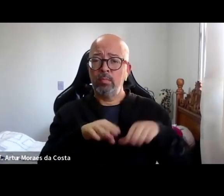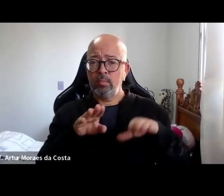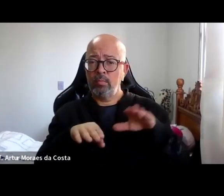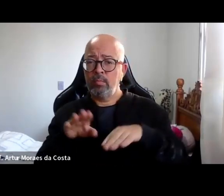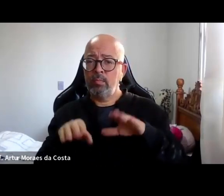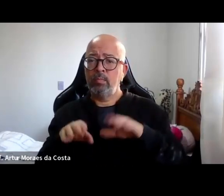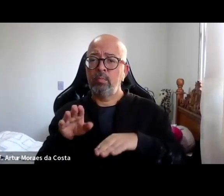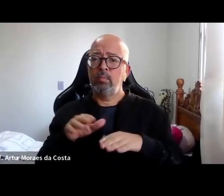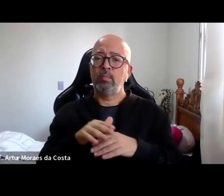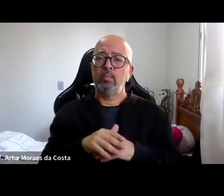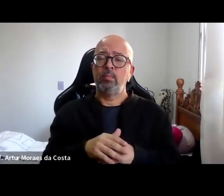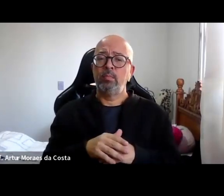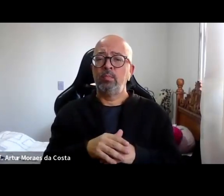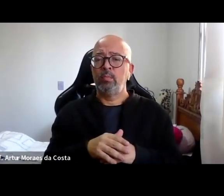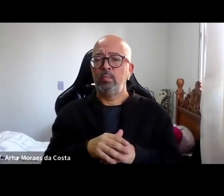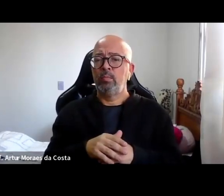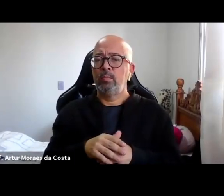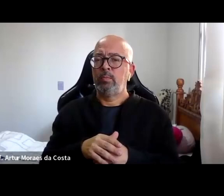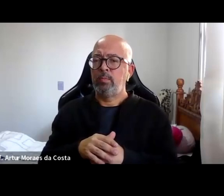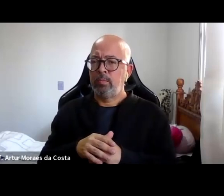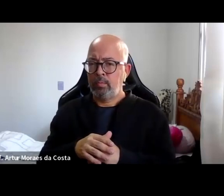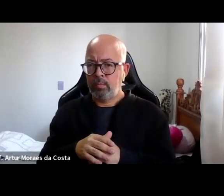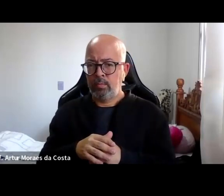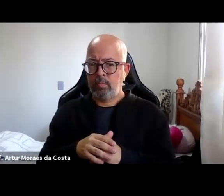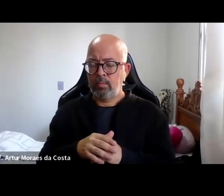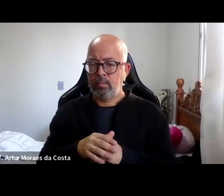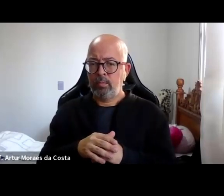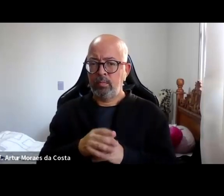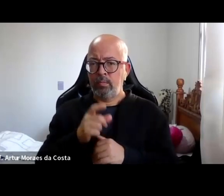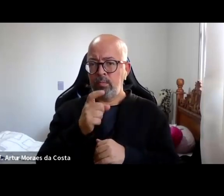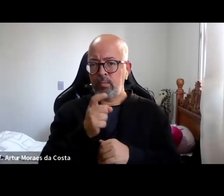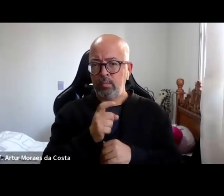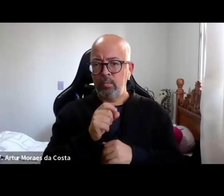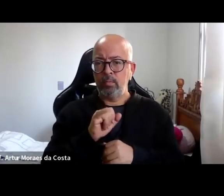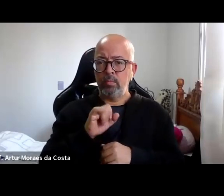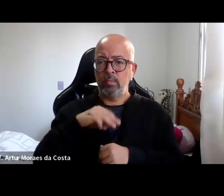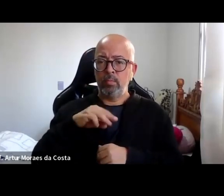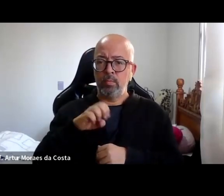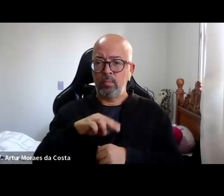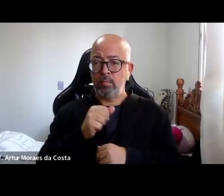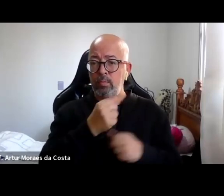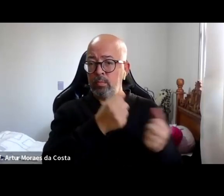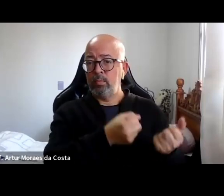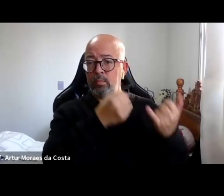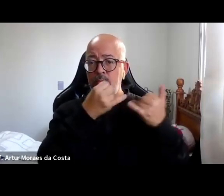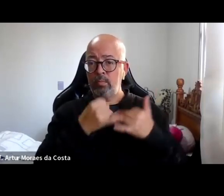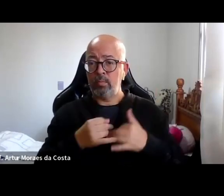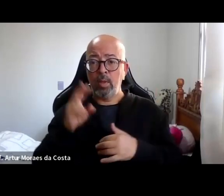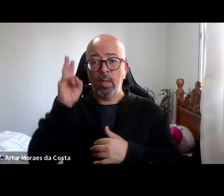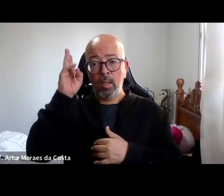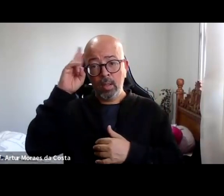Jimena me está recordando la importancia de comunicarle a la persona sordociega las